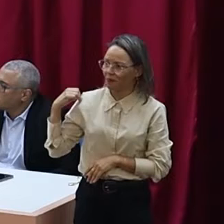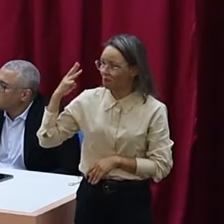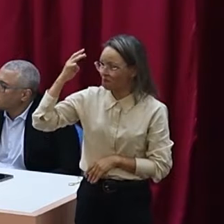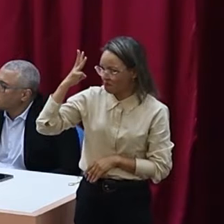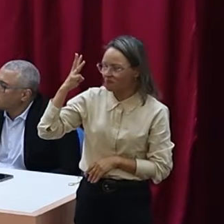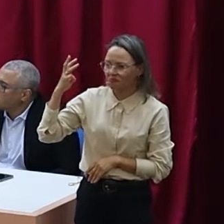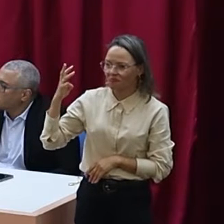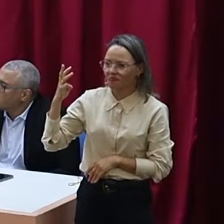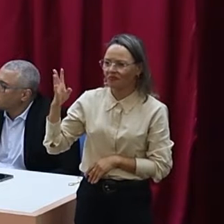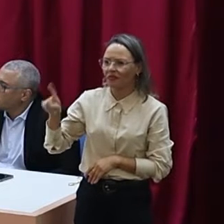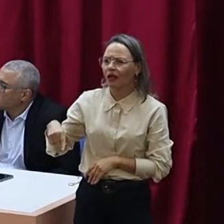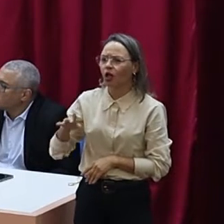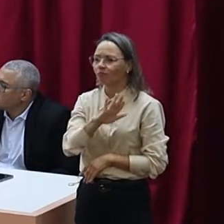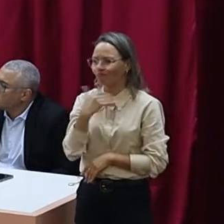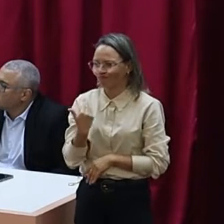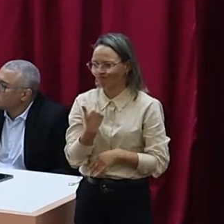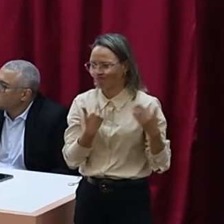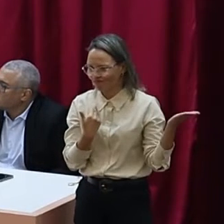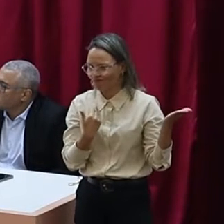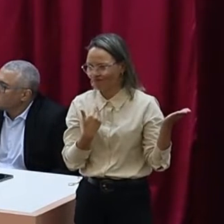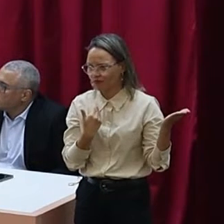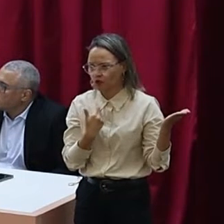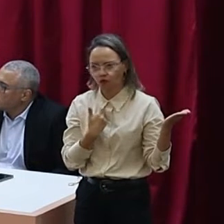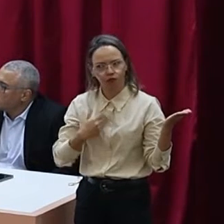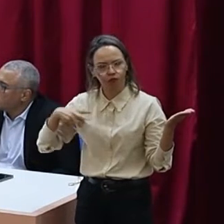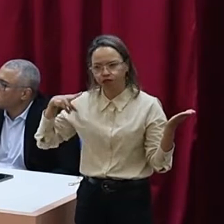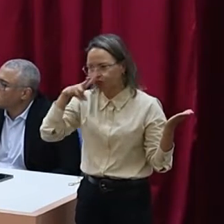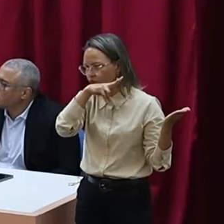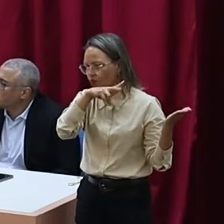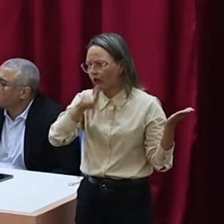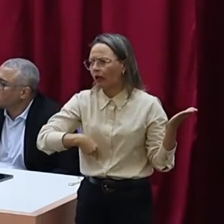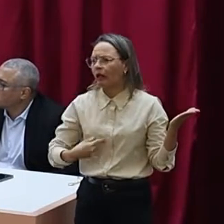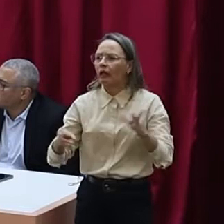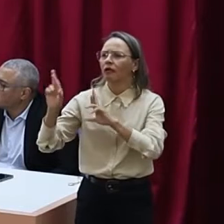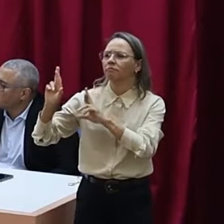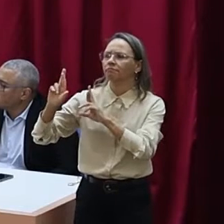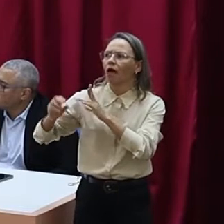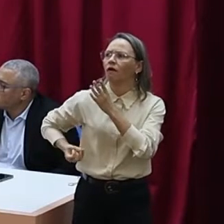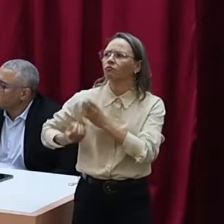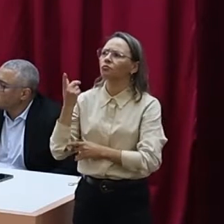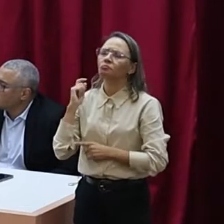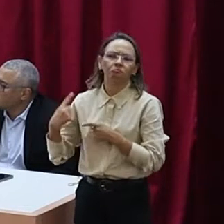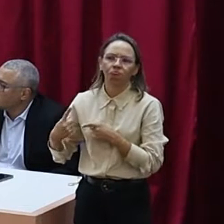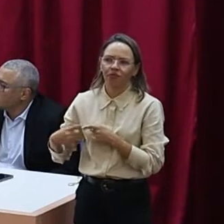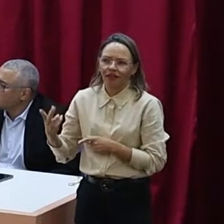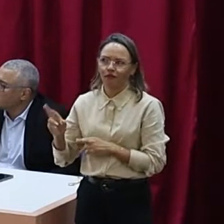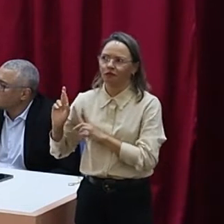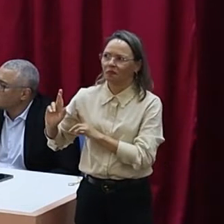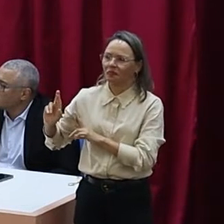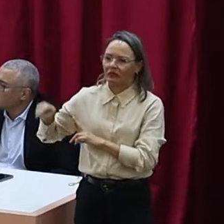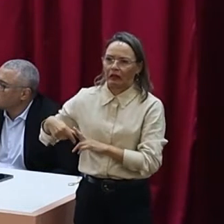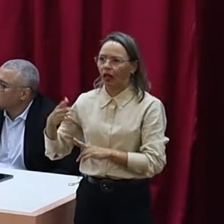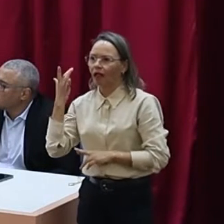enfim, o falecimento dela, né, a morte brutal dela, gerou uma esperança que é interessante, que não é uma esperança, né, gente?